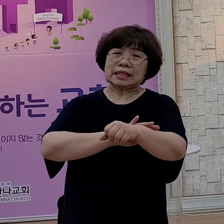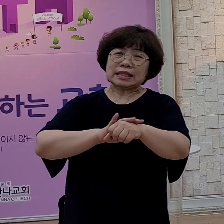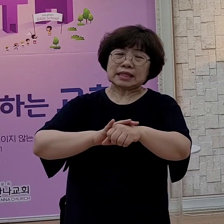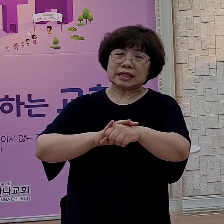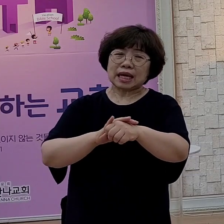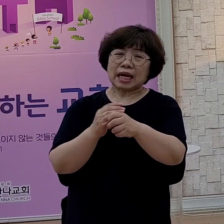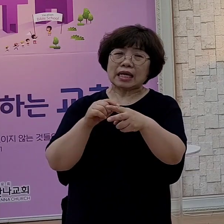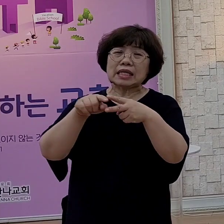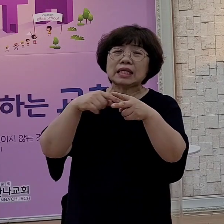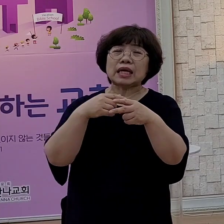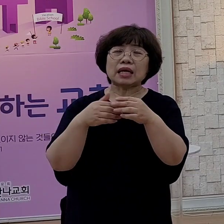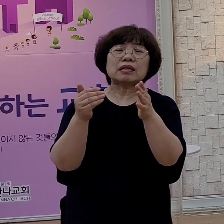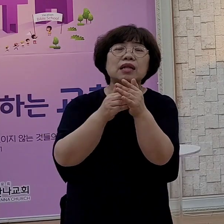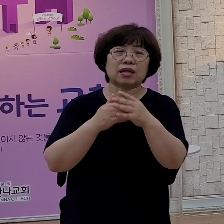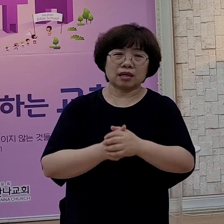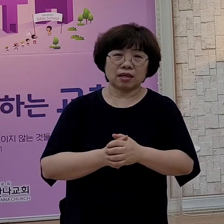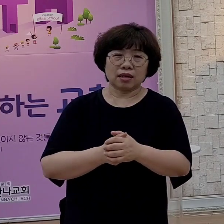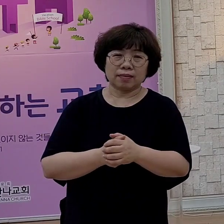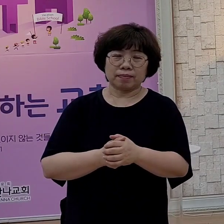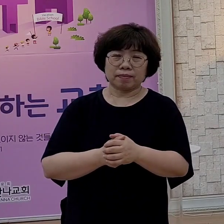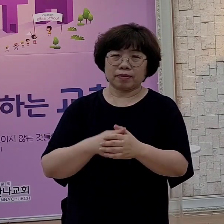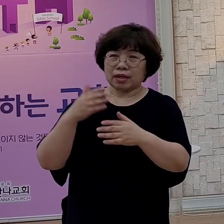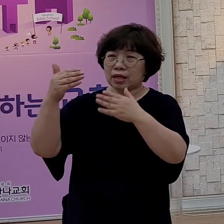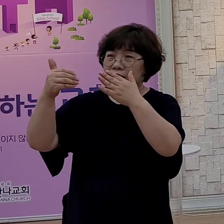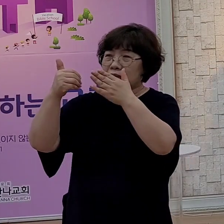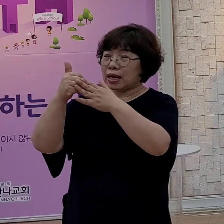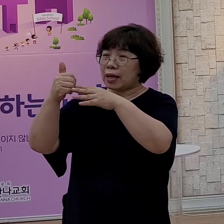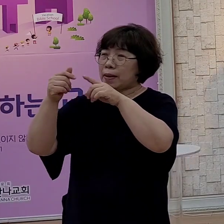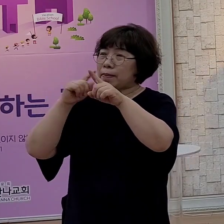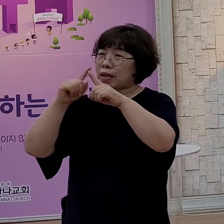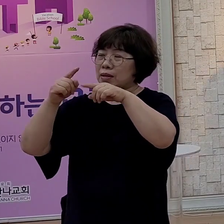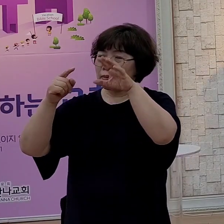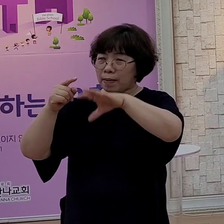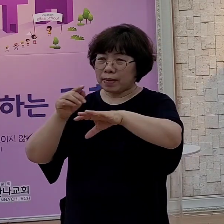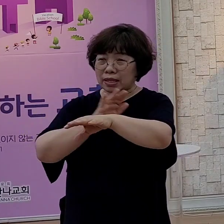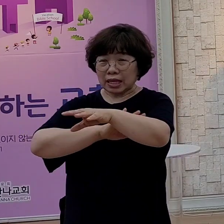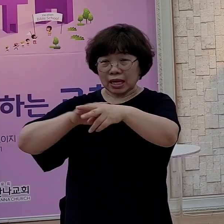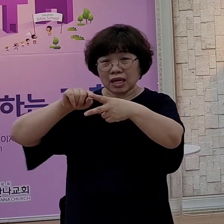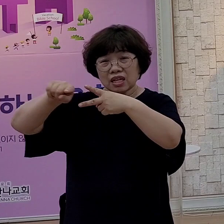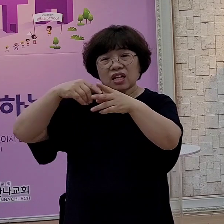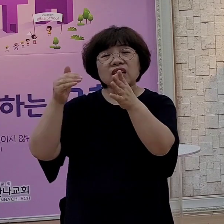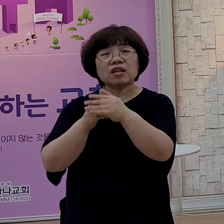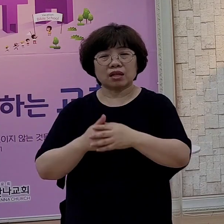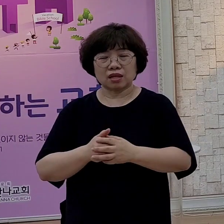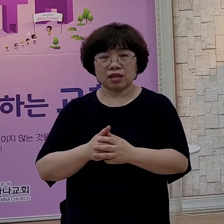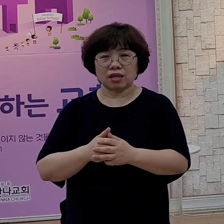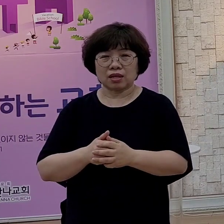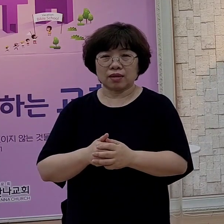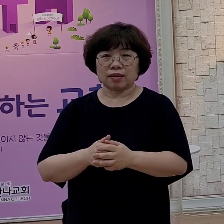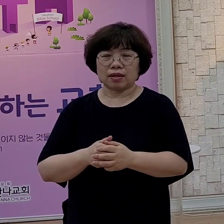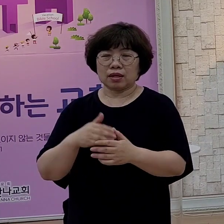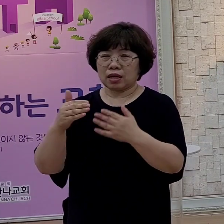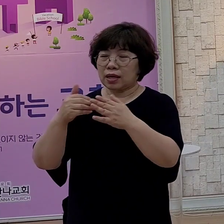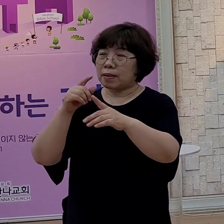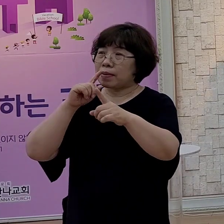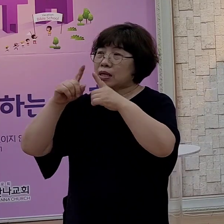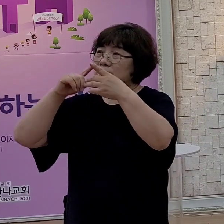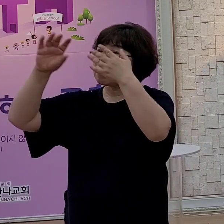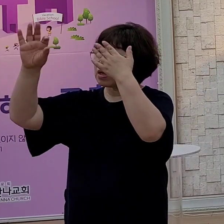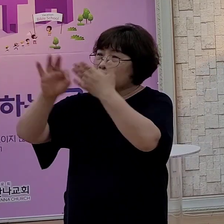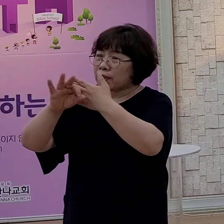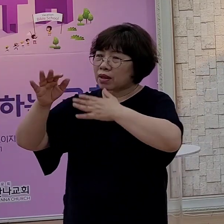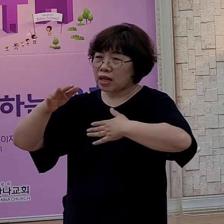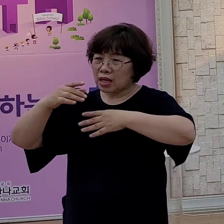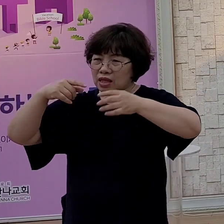그랬죠. 하나님의 말씀은 뭐 저한테 설득되라는 말이 아닙니다. 하나님의 말씀이라면